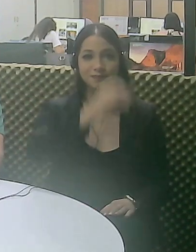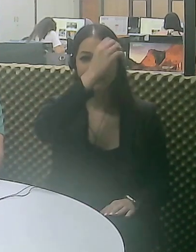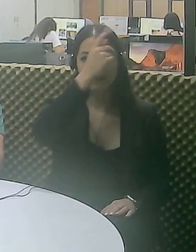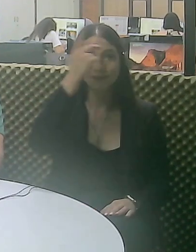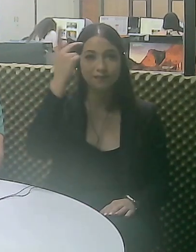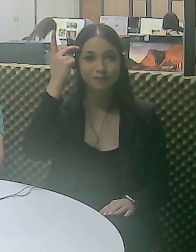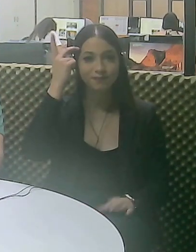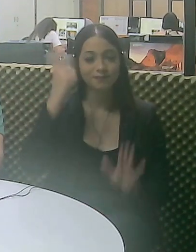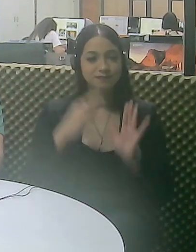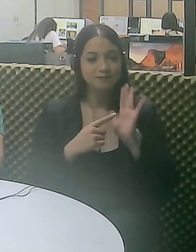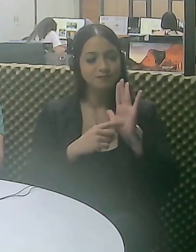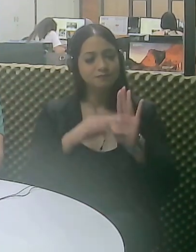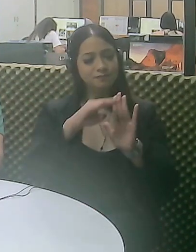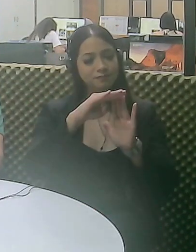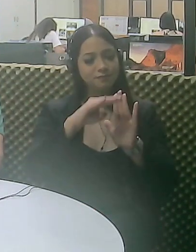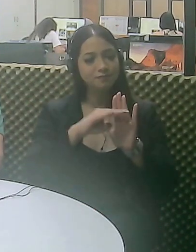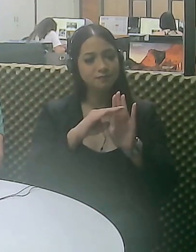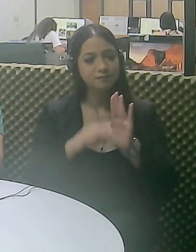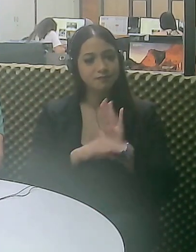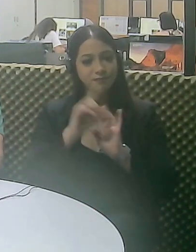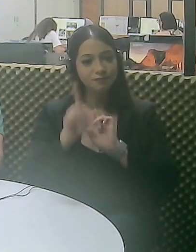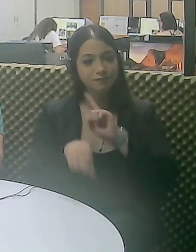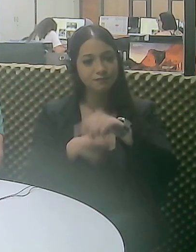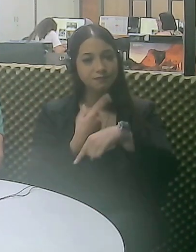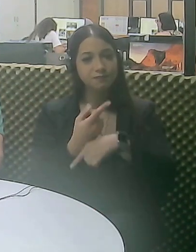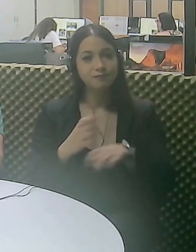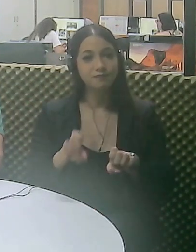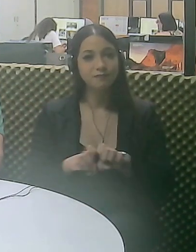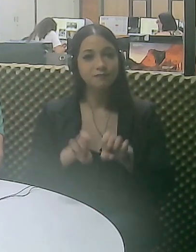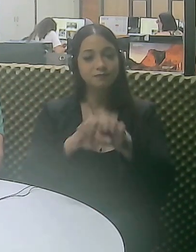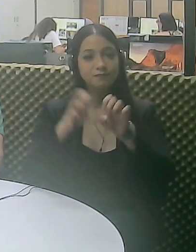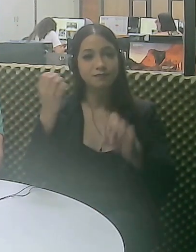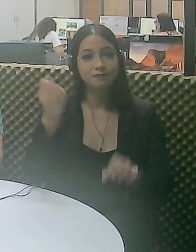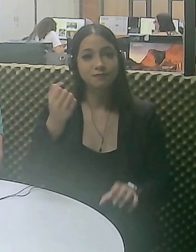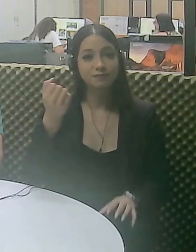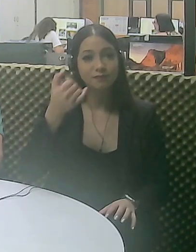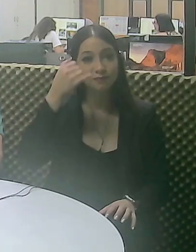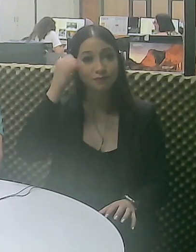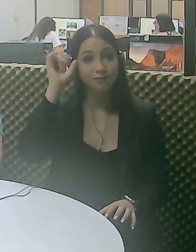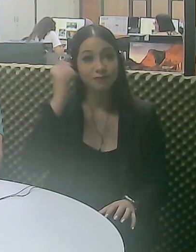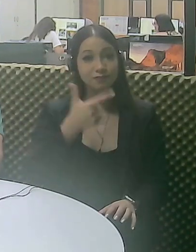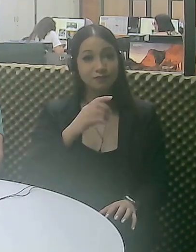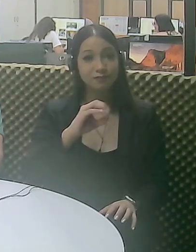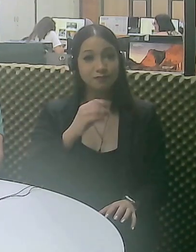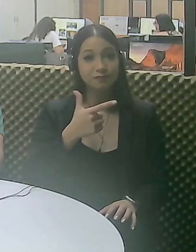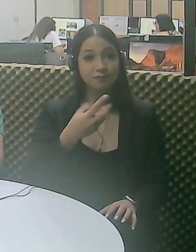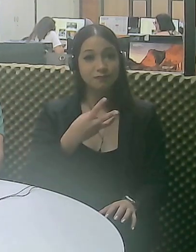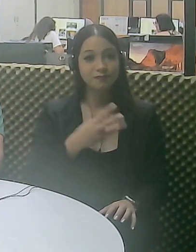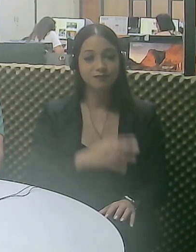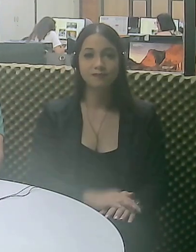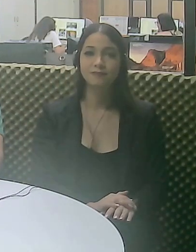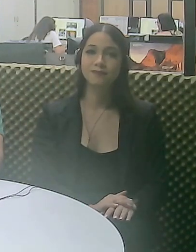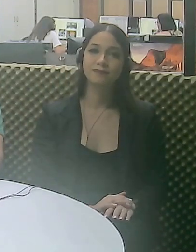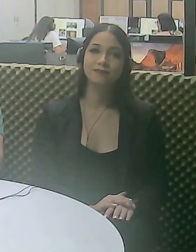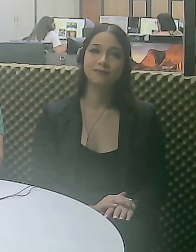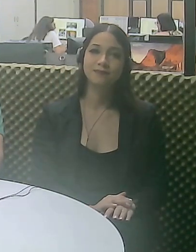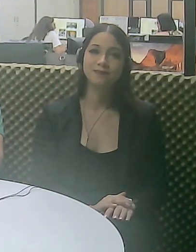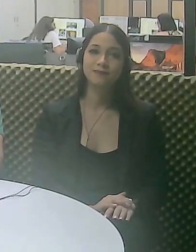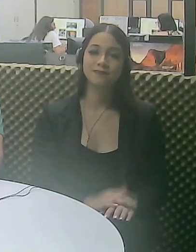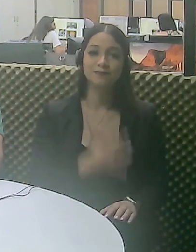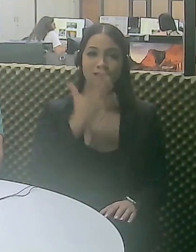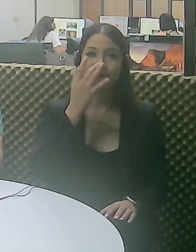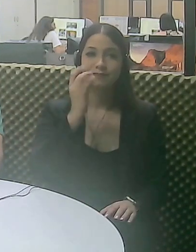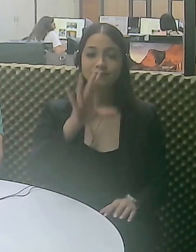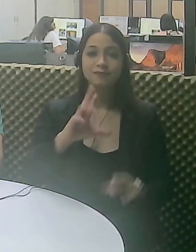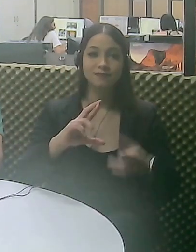Prefeitura destaca soluções para impulsionar a estrutura produtiva leiteira no Camaro 2023. Coleta